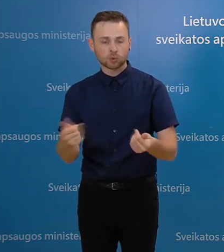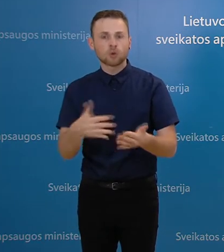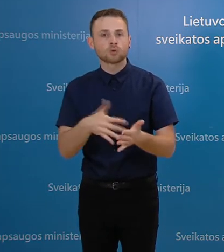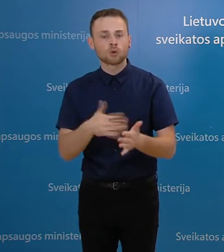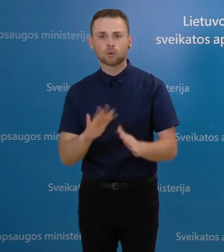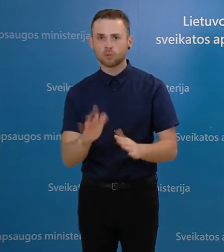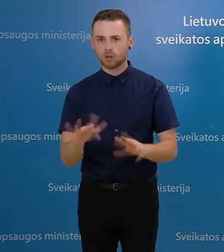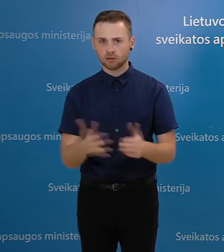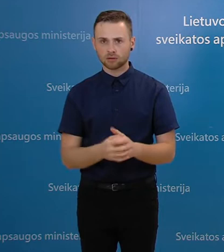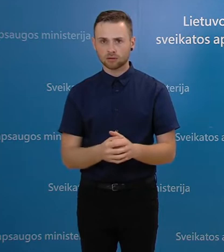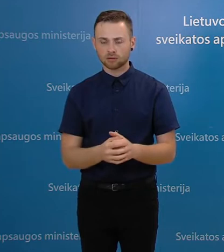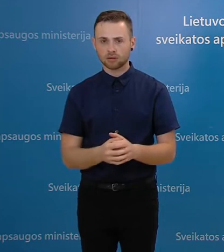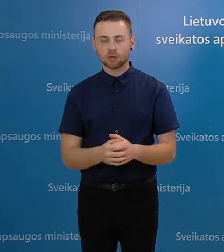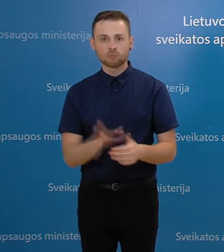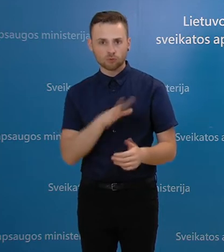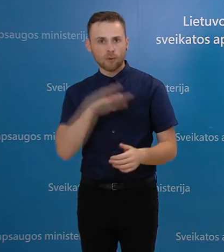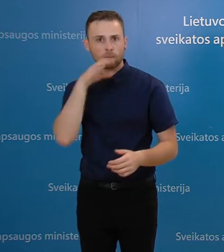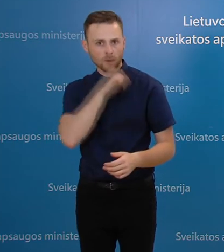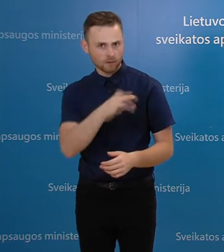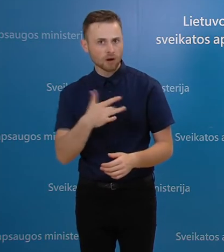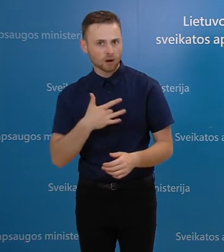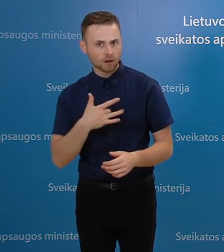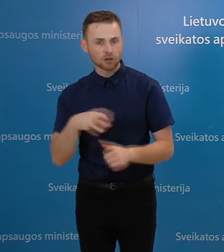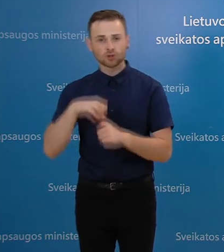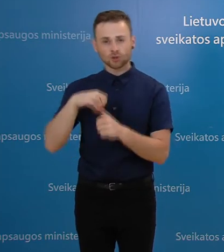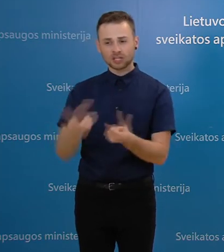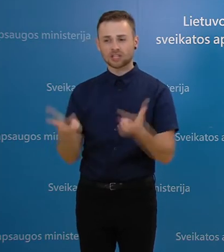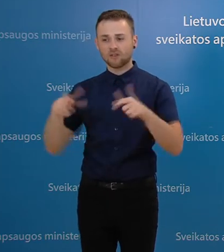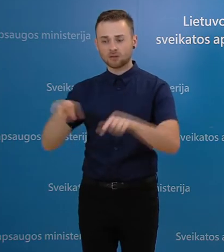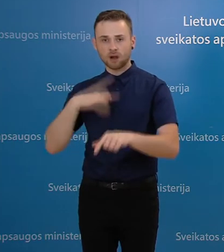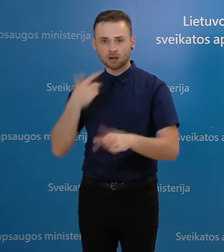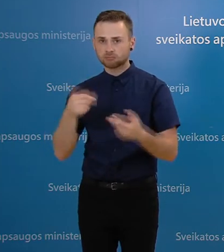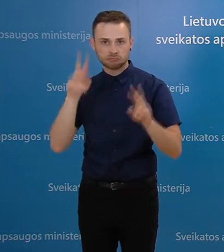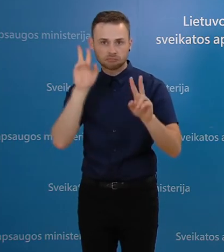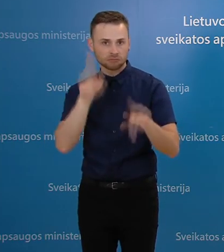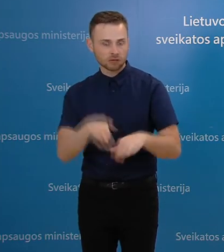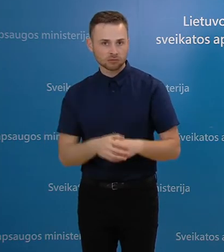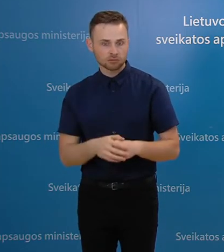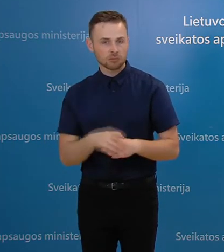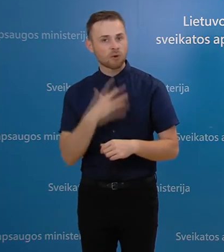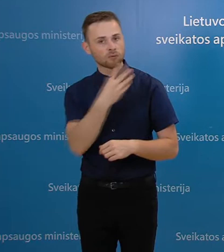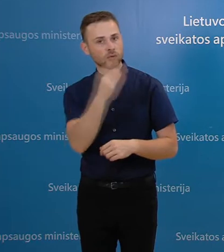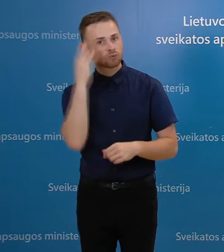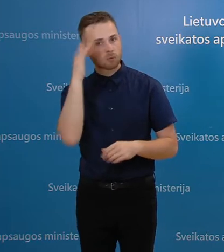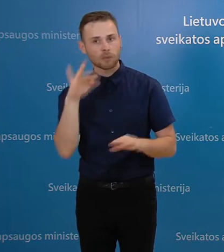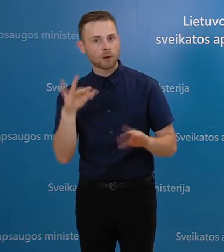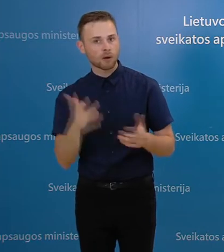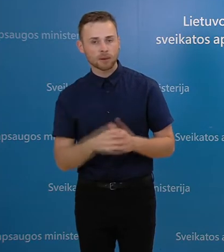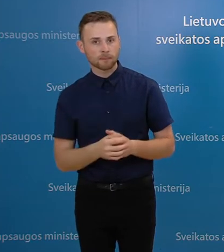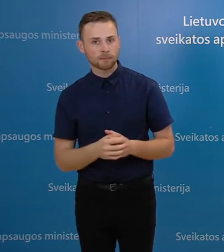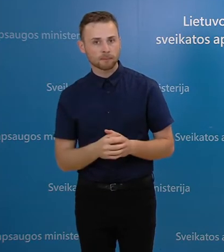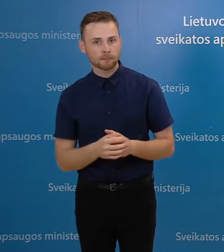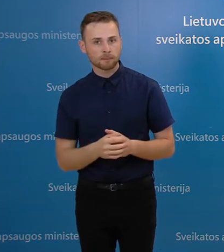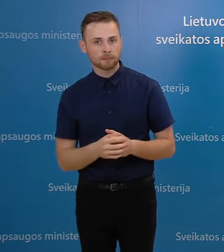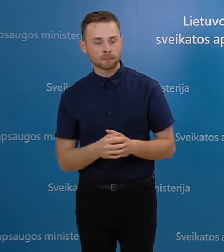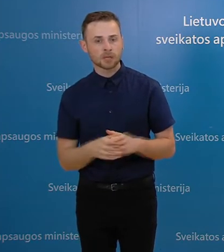duomenys, kurie galėjo būti pavogti. Sostinės savivaldybė sako nieko apie tai nežinanti. Kaip vertinate tokią situaciją ir kaip ji